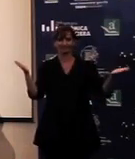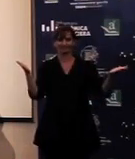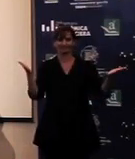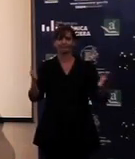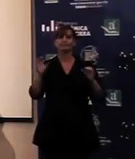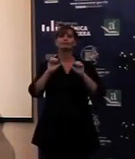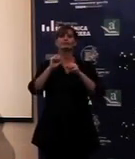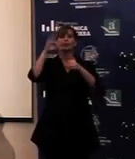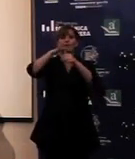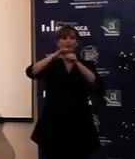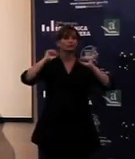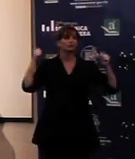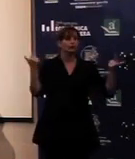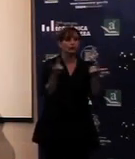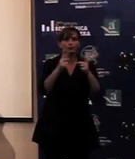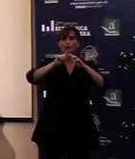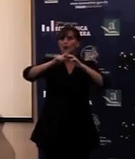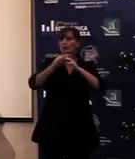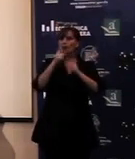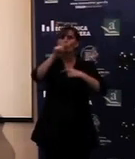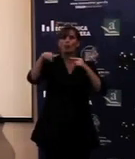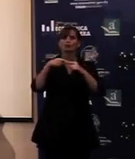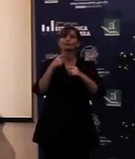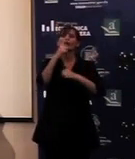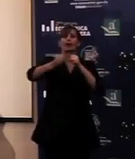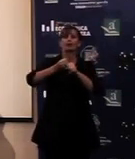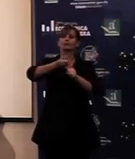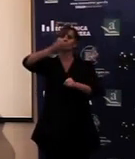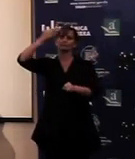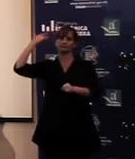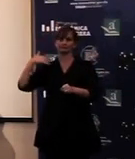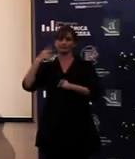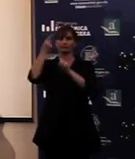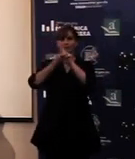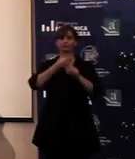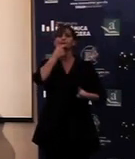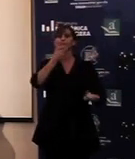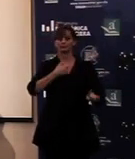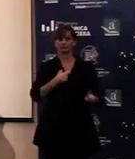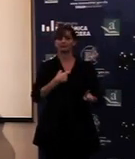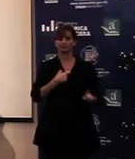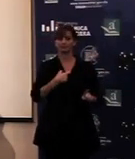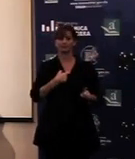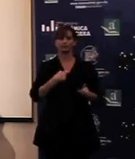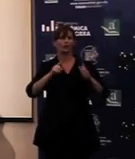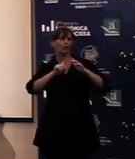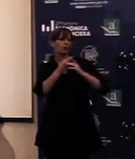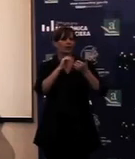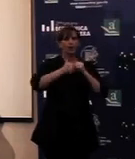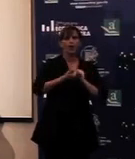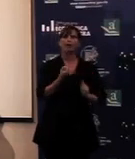APAP Todos inició, lo lanzamos el año pasado en diciembre, y surge de una idea